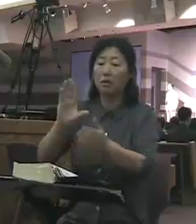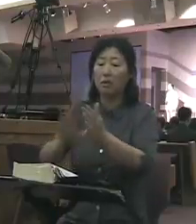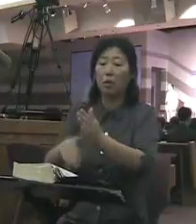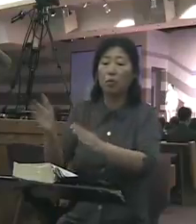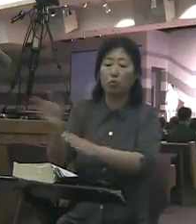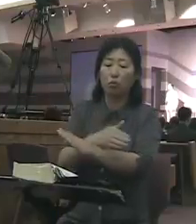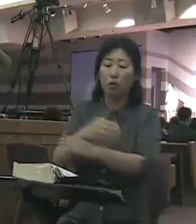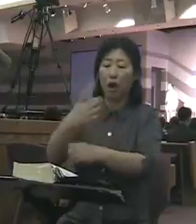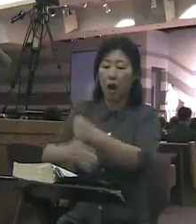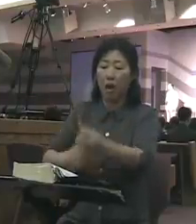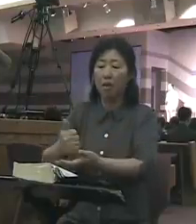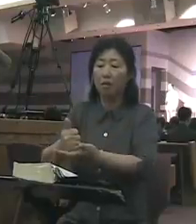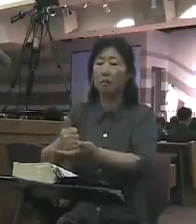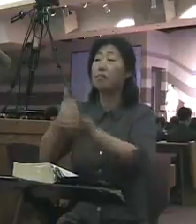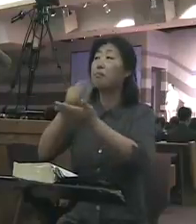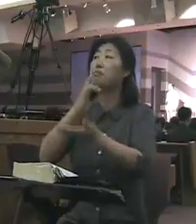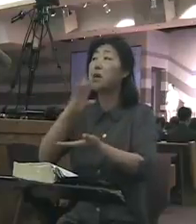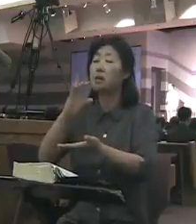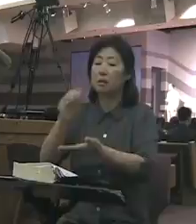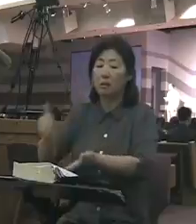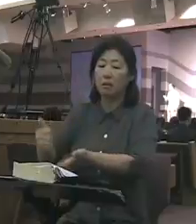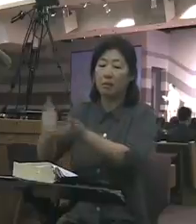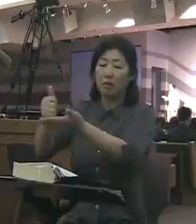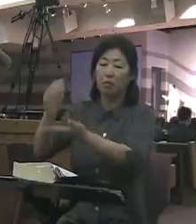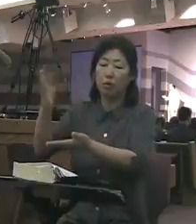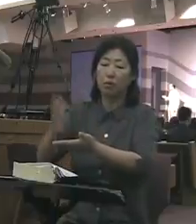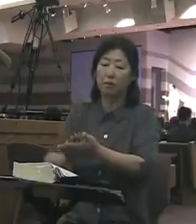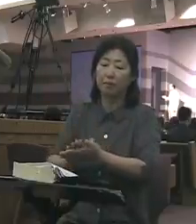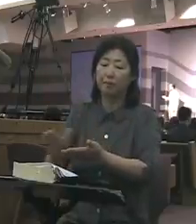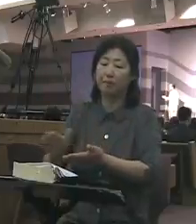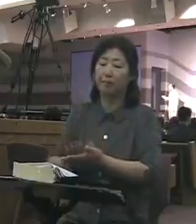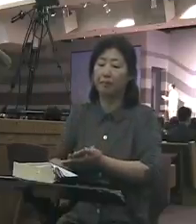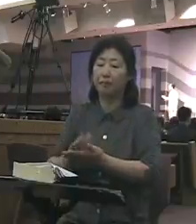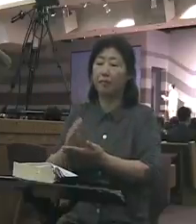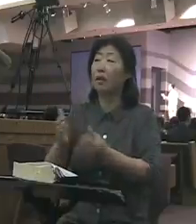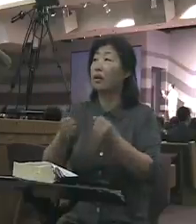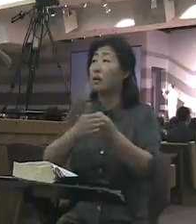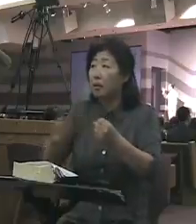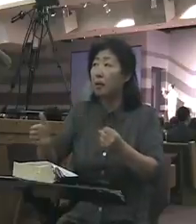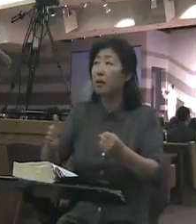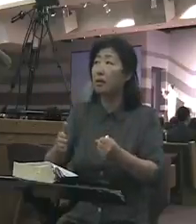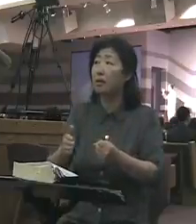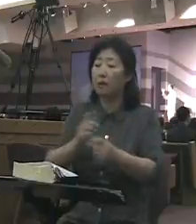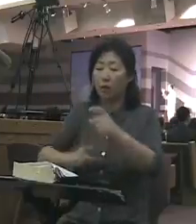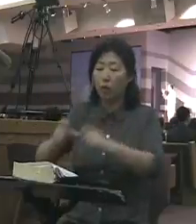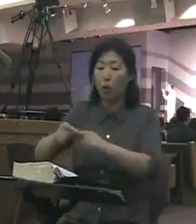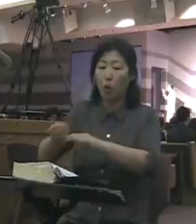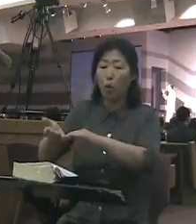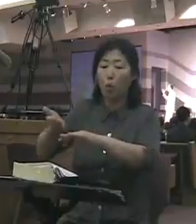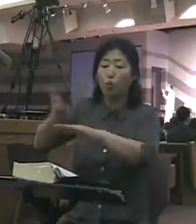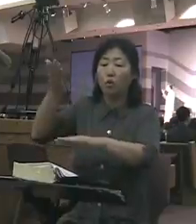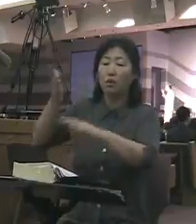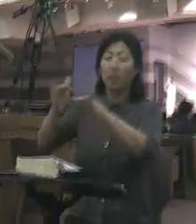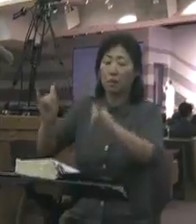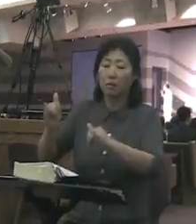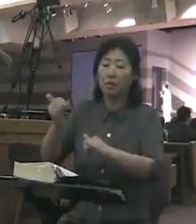섬기게 됩니다. 그래서 그는 더 윗사람이었지만 전혀